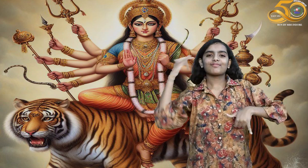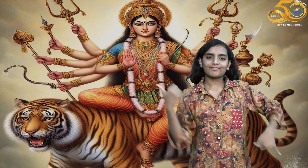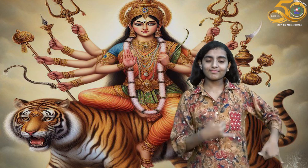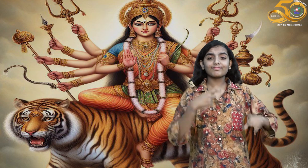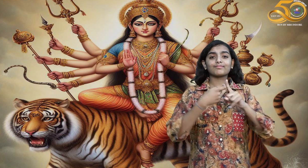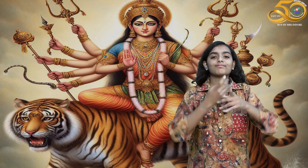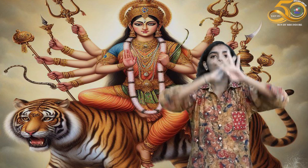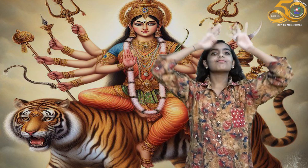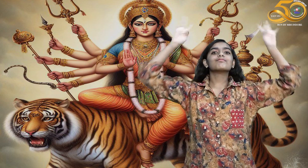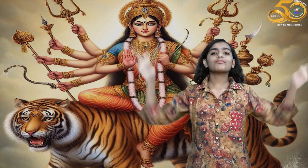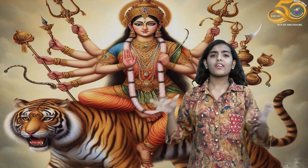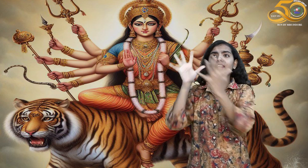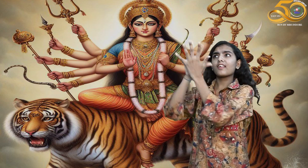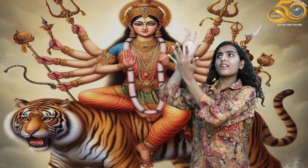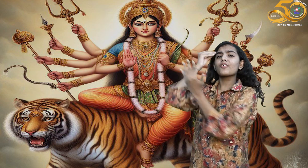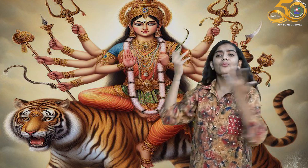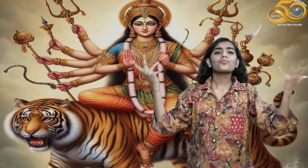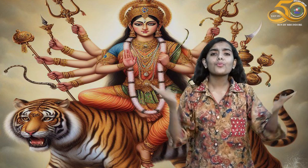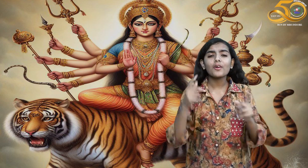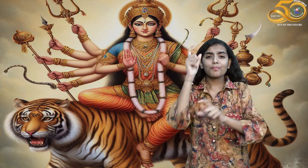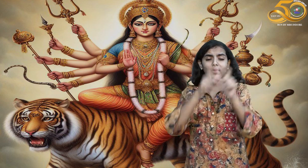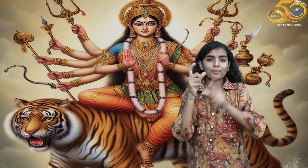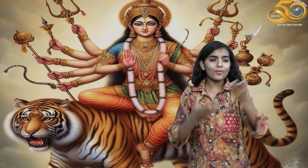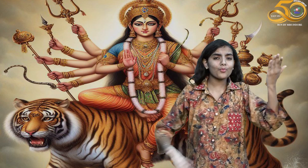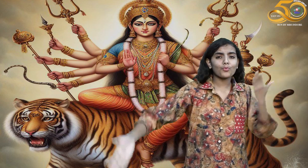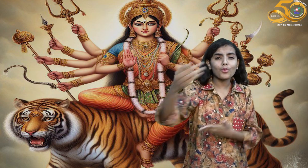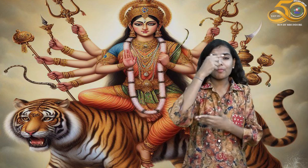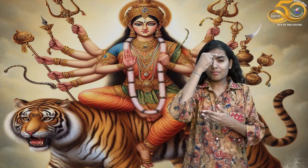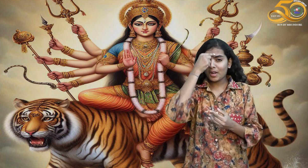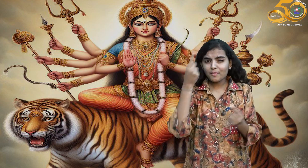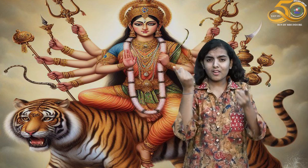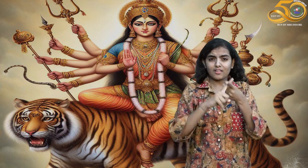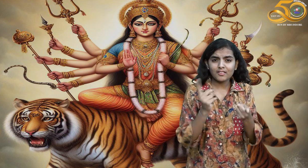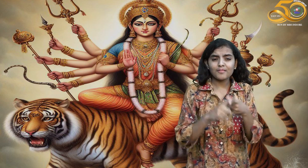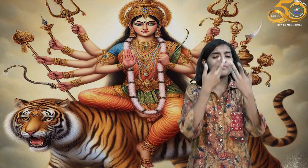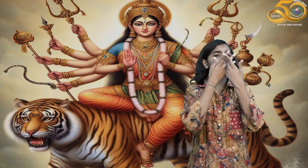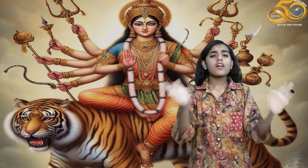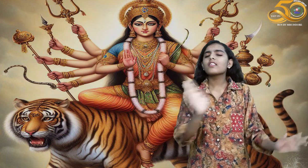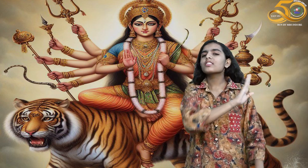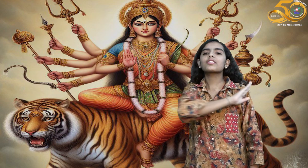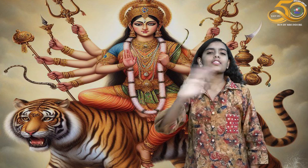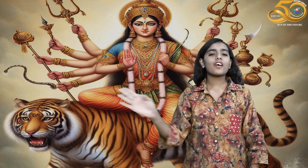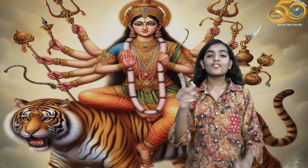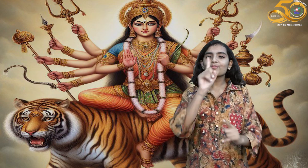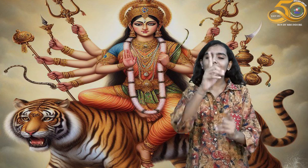कुश मांडा से हमें क्या सिख मिलती है जीवन में किसी भी परेशाने से वहिवित नहीं होना चाहिए और मुस्कराते रहना चाहिए